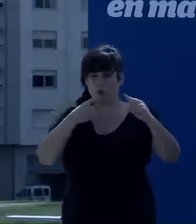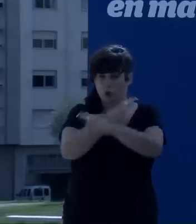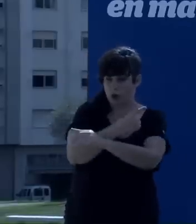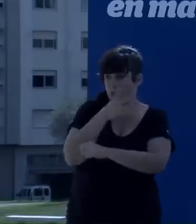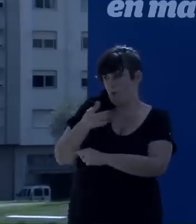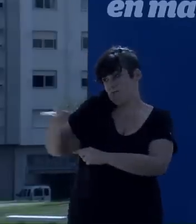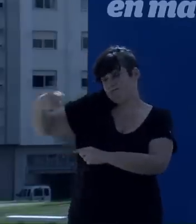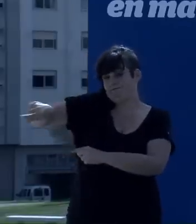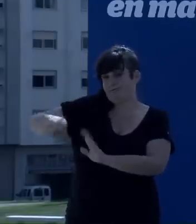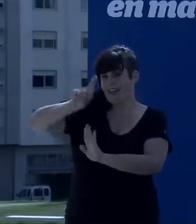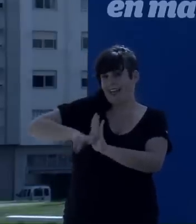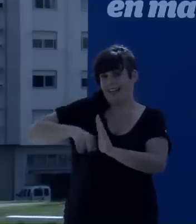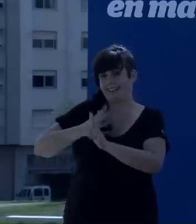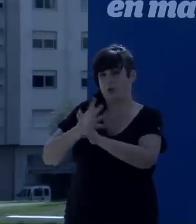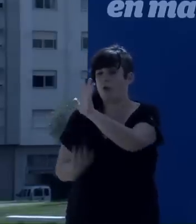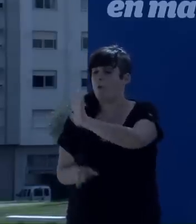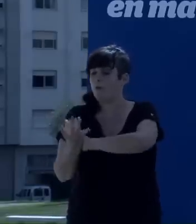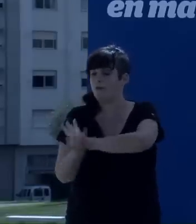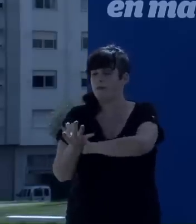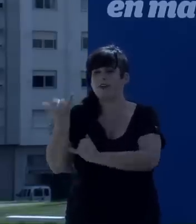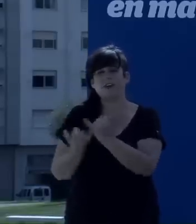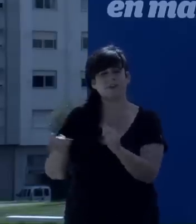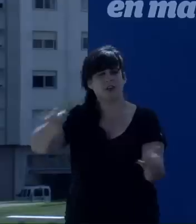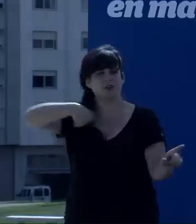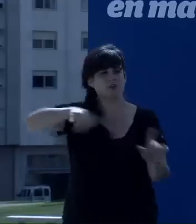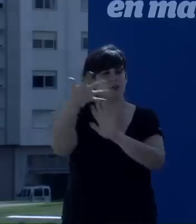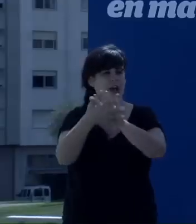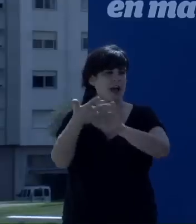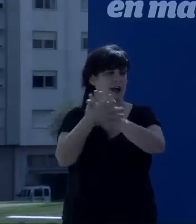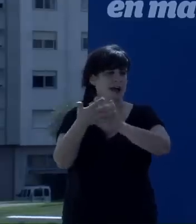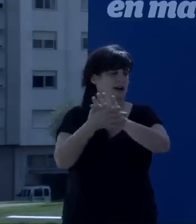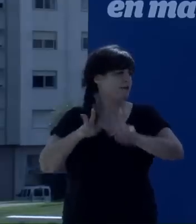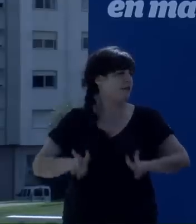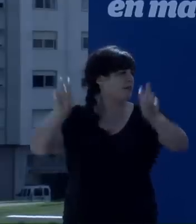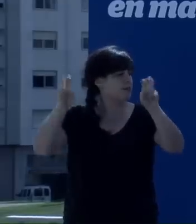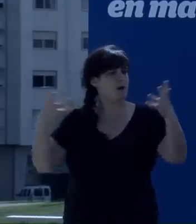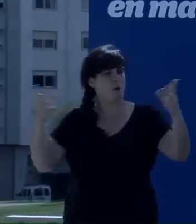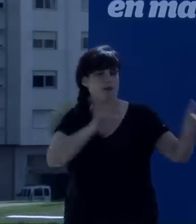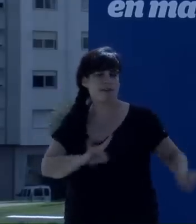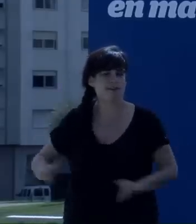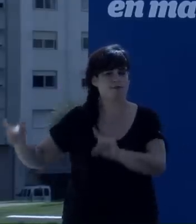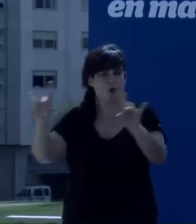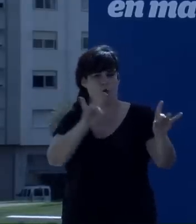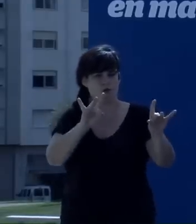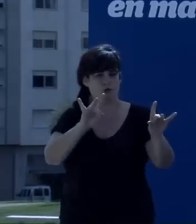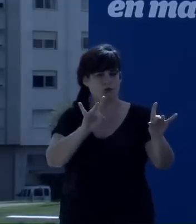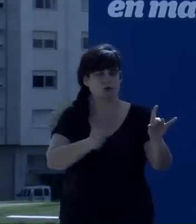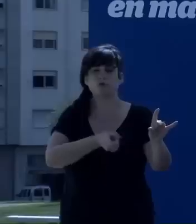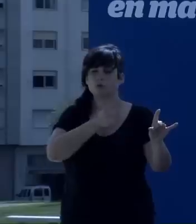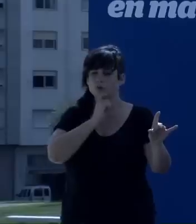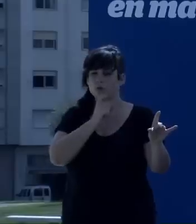xogo, fannos xogar sempre no territorio do adversario, convocan cando lle